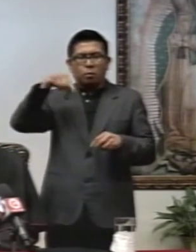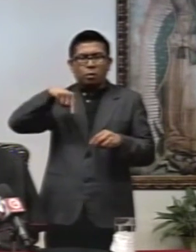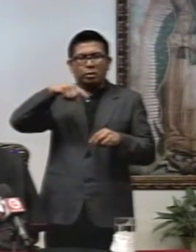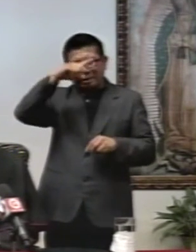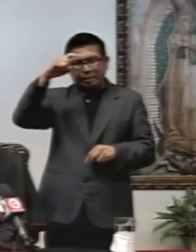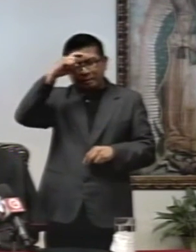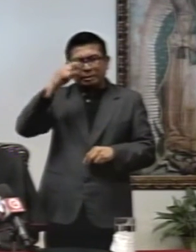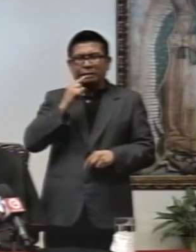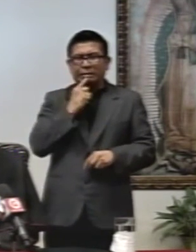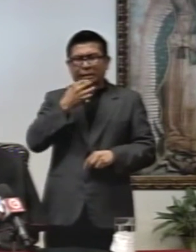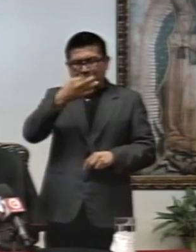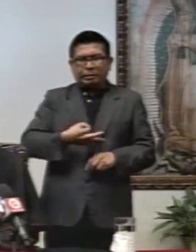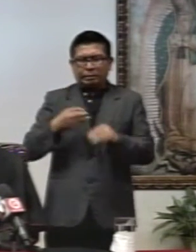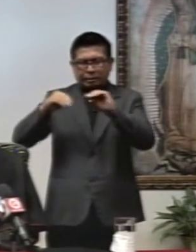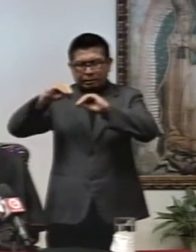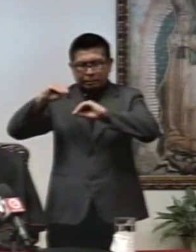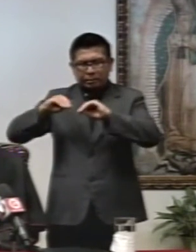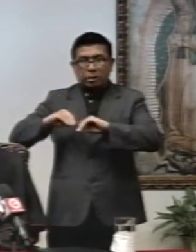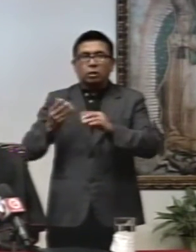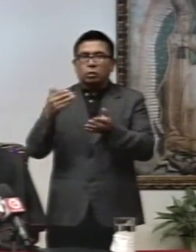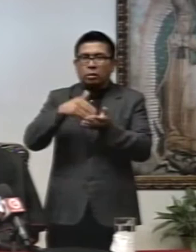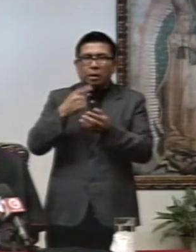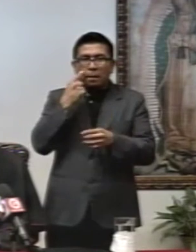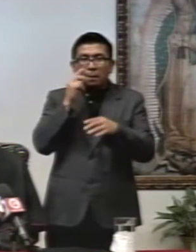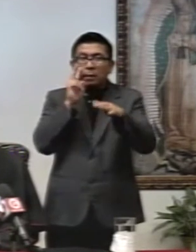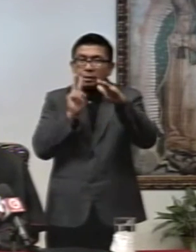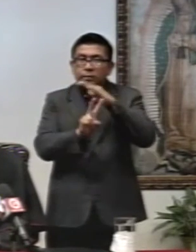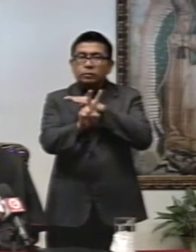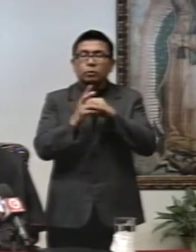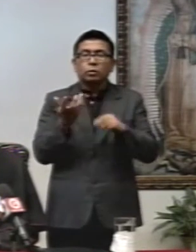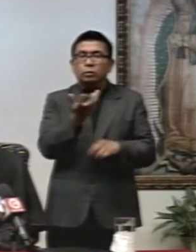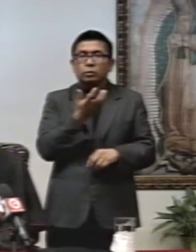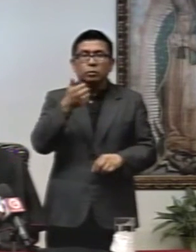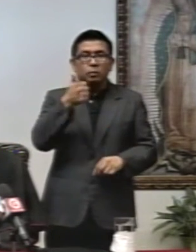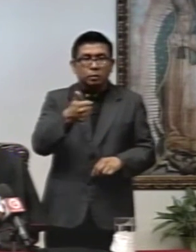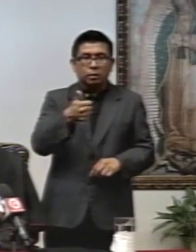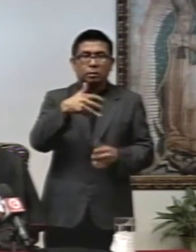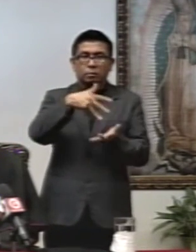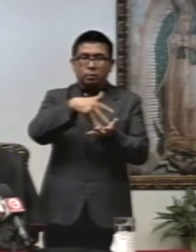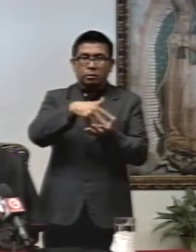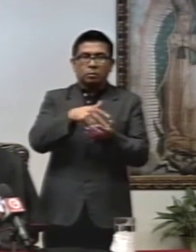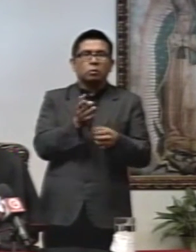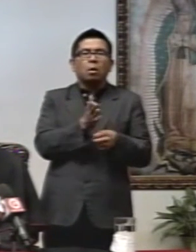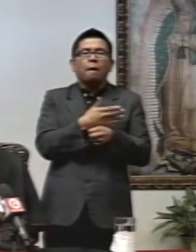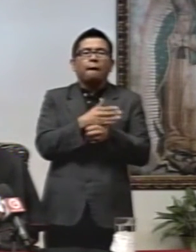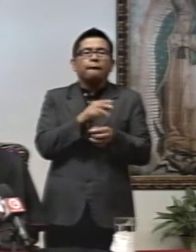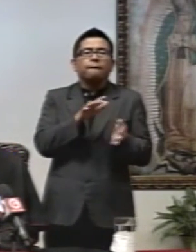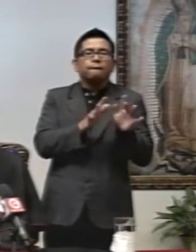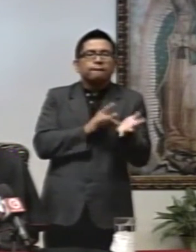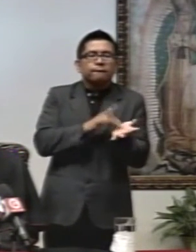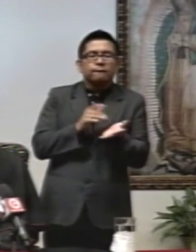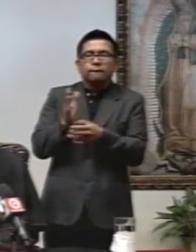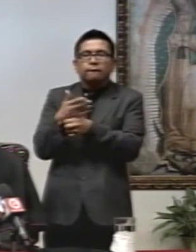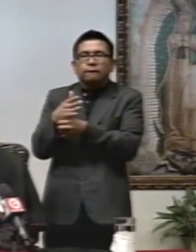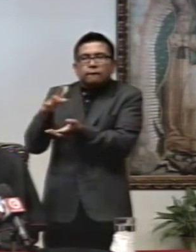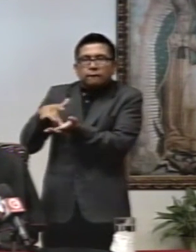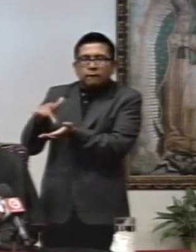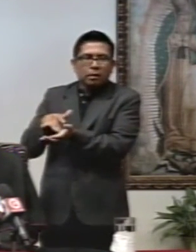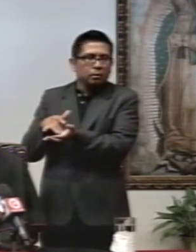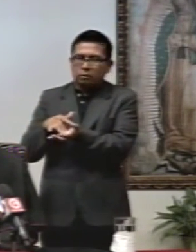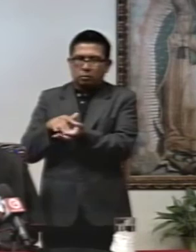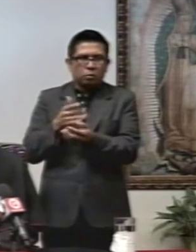seriamente y buscar de nuevo el bien de la población y no el bien partidario para prevenir todo